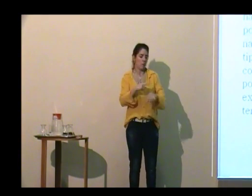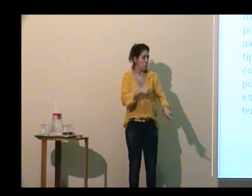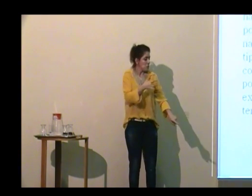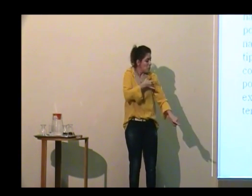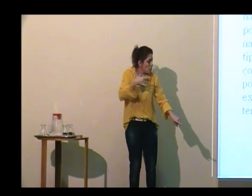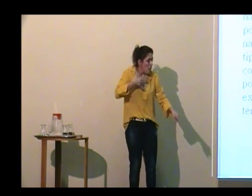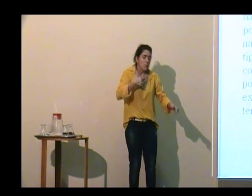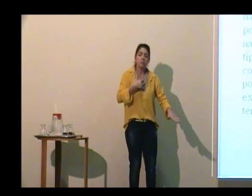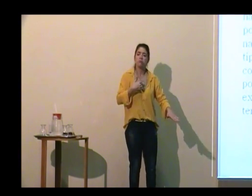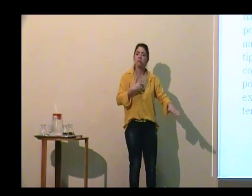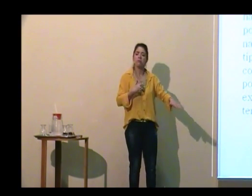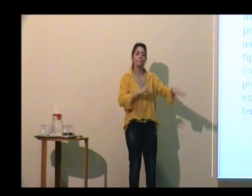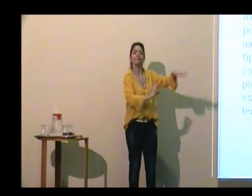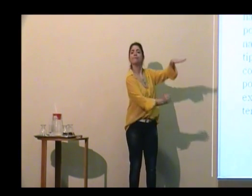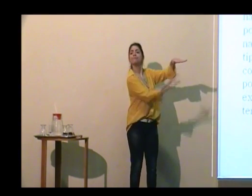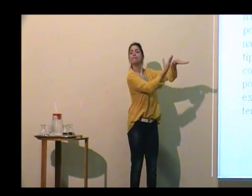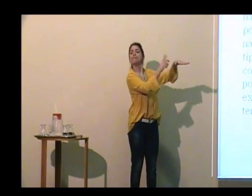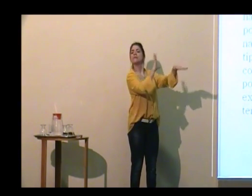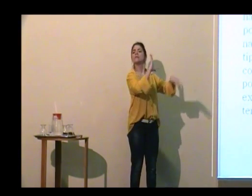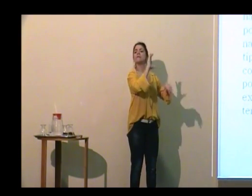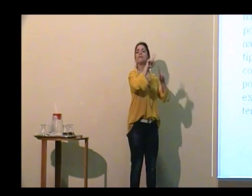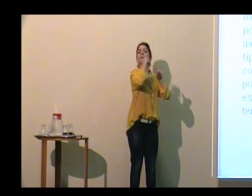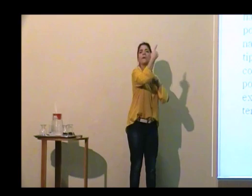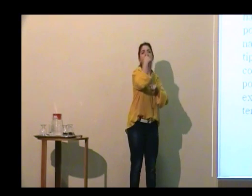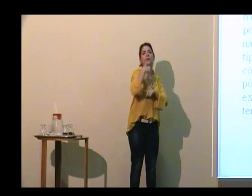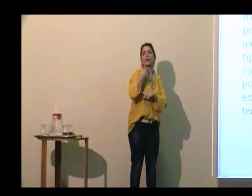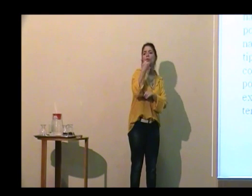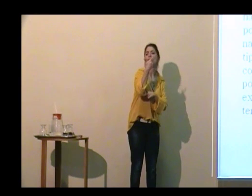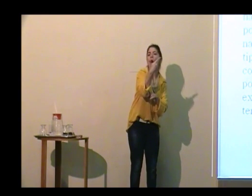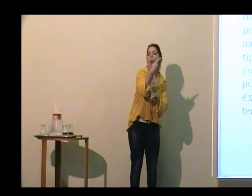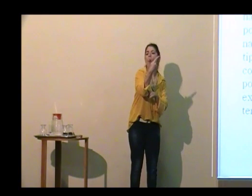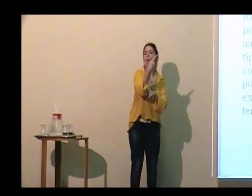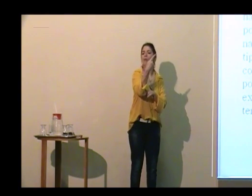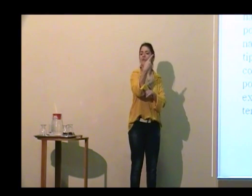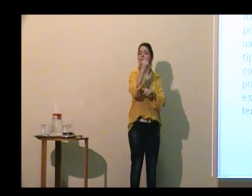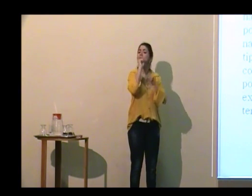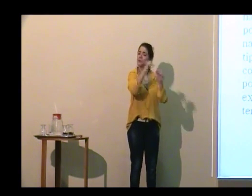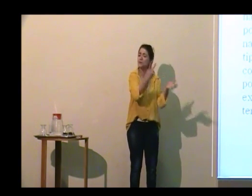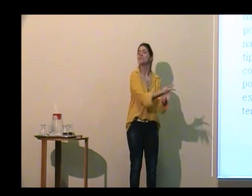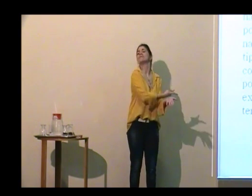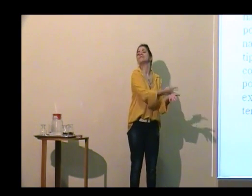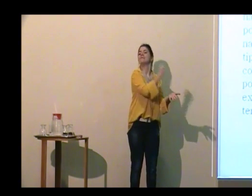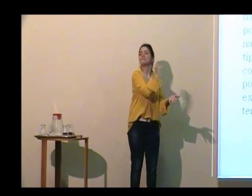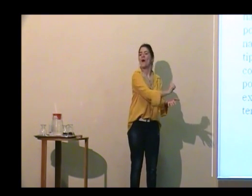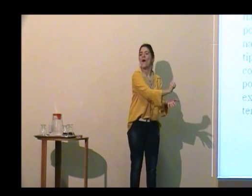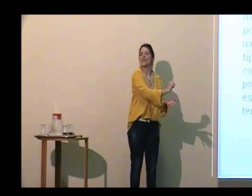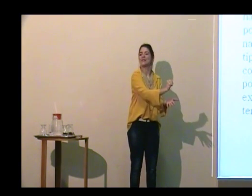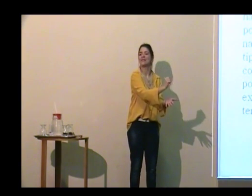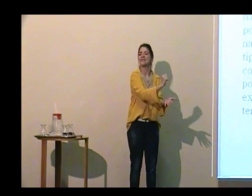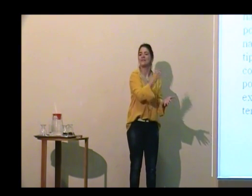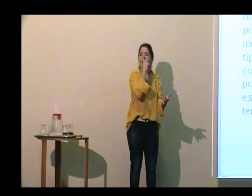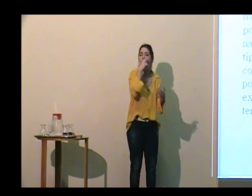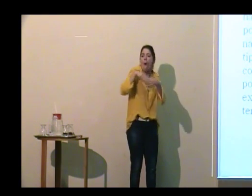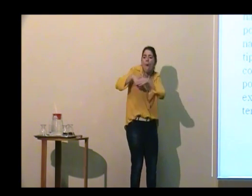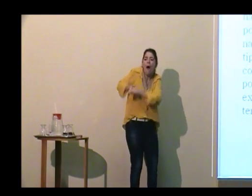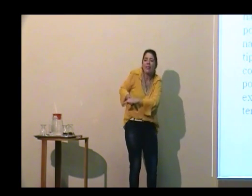ou não, nascer saudável e só depois ele se tornar diabético.